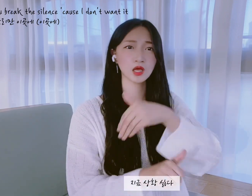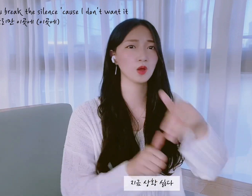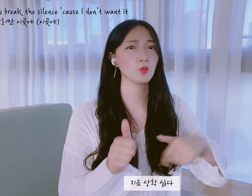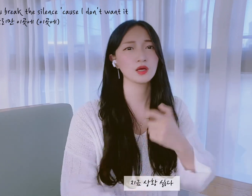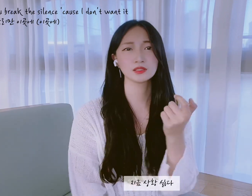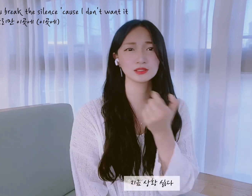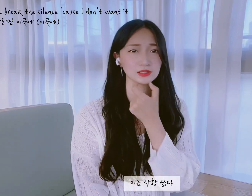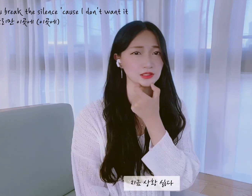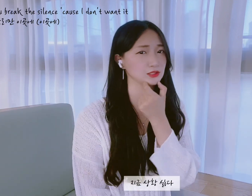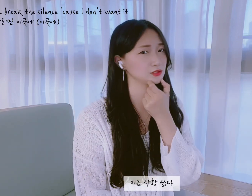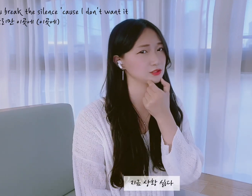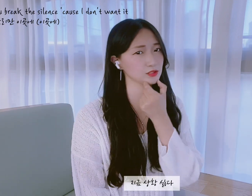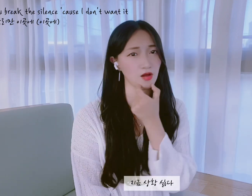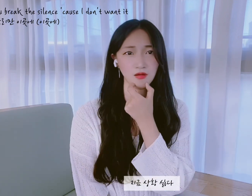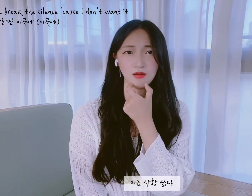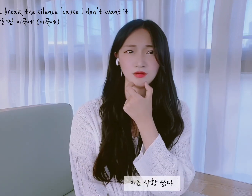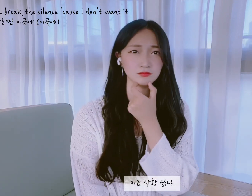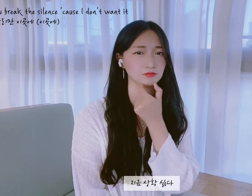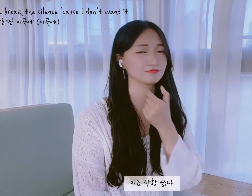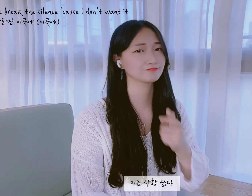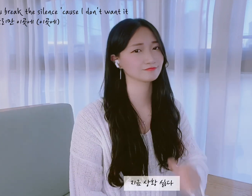silence? Cause I don't want it